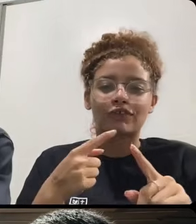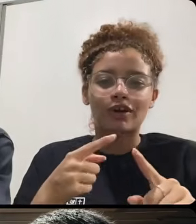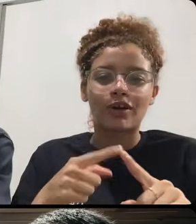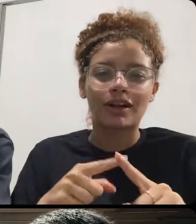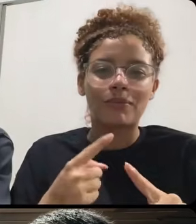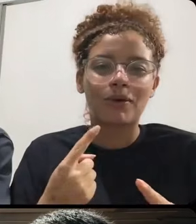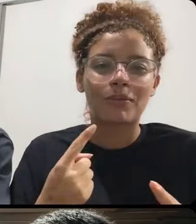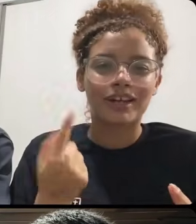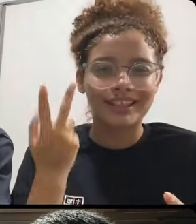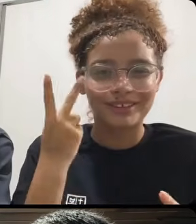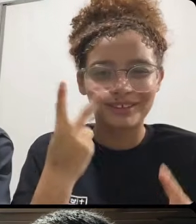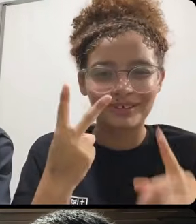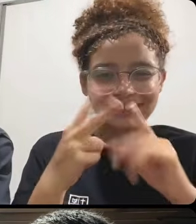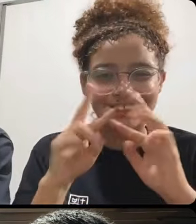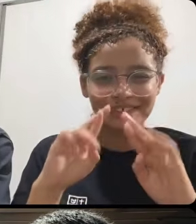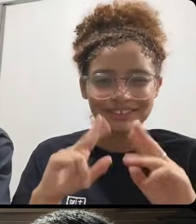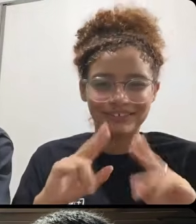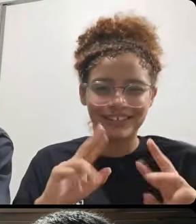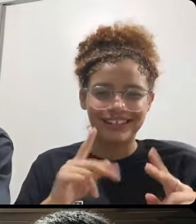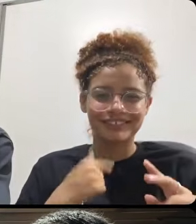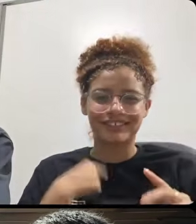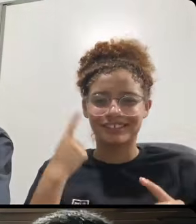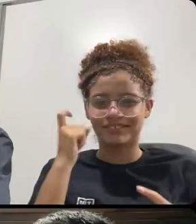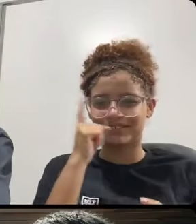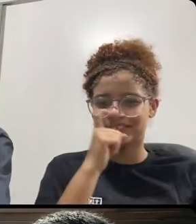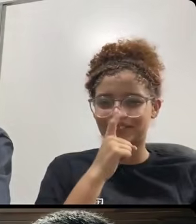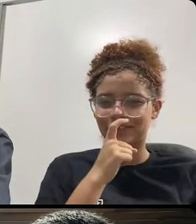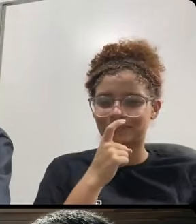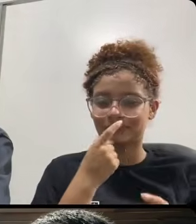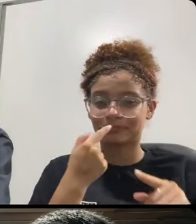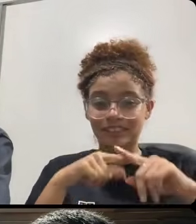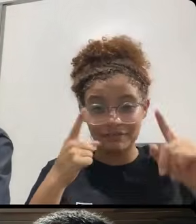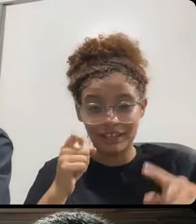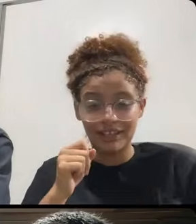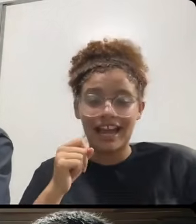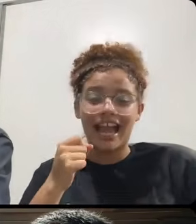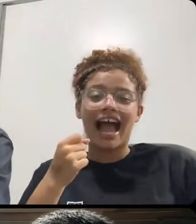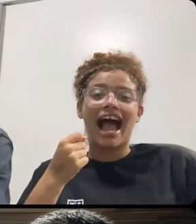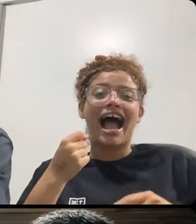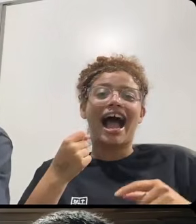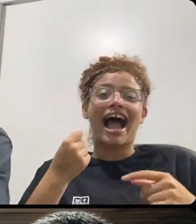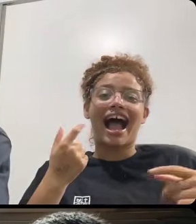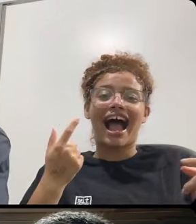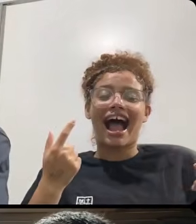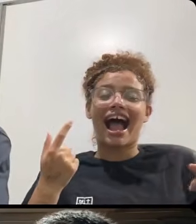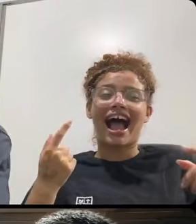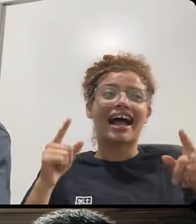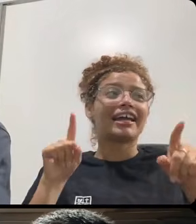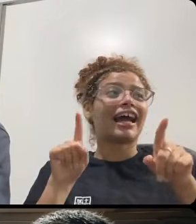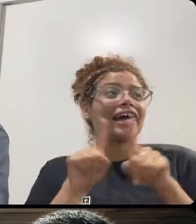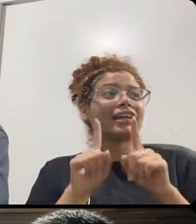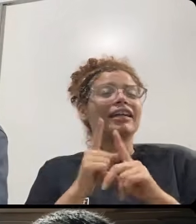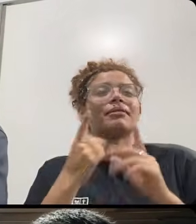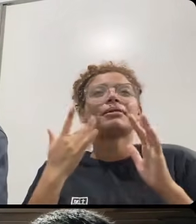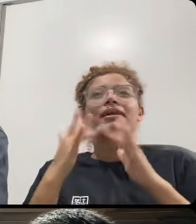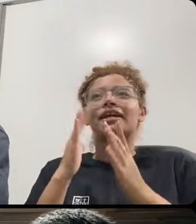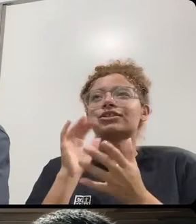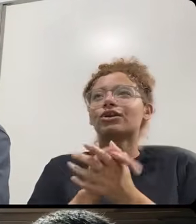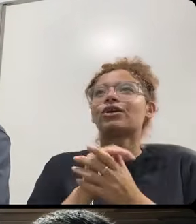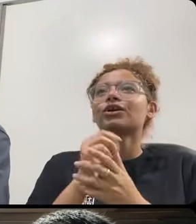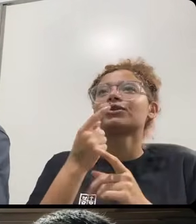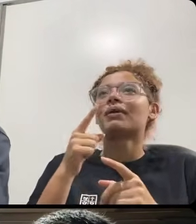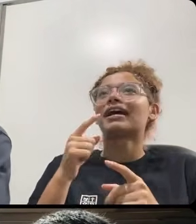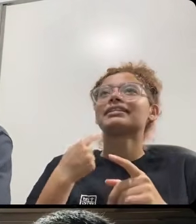E eu só vou enrolar um pouco porque duas línguas diferentes fica difícil. Eu sei. Tá bem, tranquilo. Aí a minha